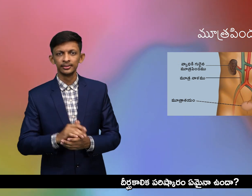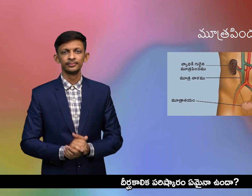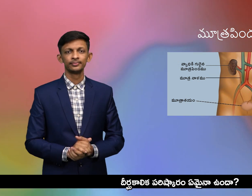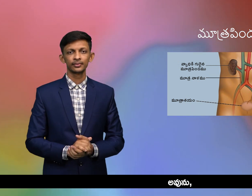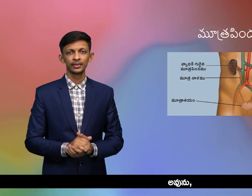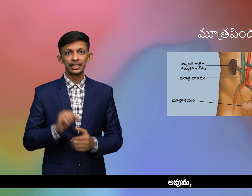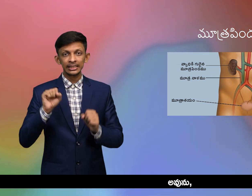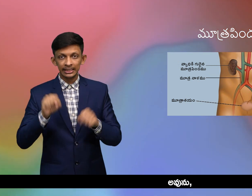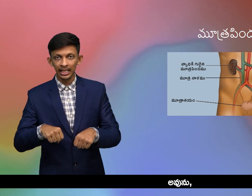అవును.